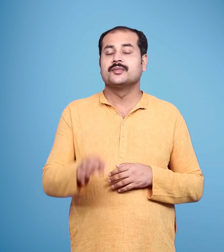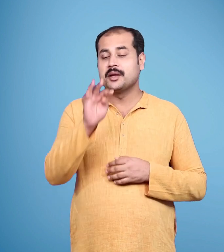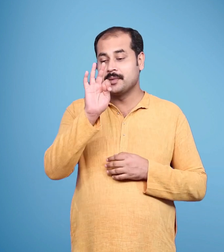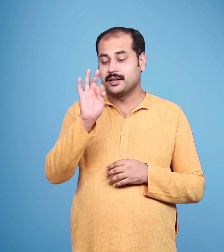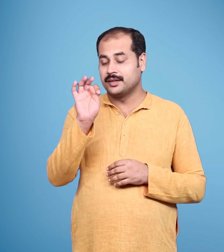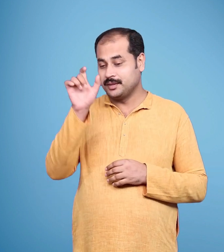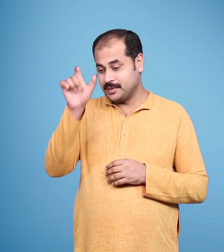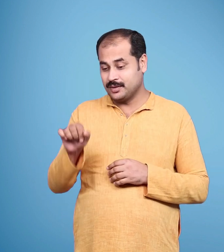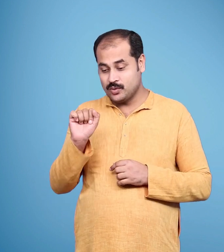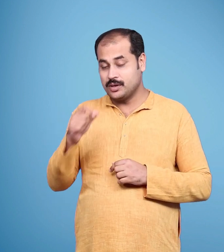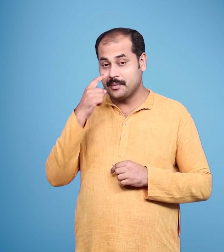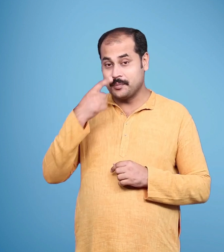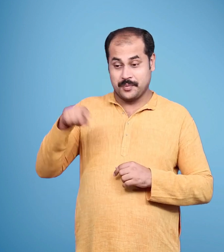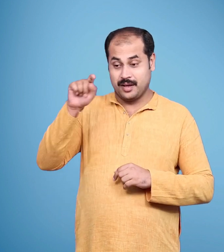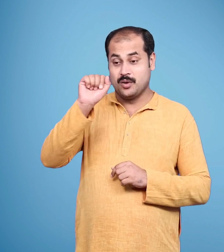केकए राज ने भरत को विदा किया